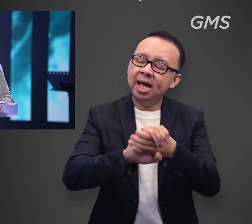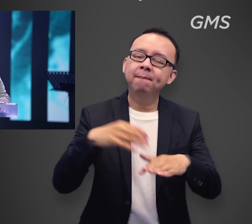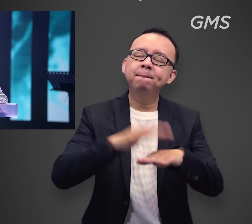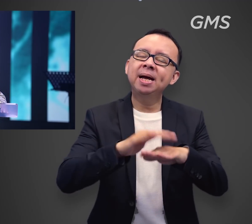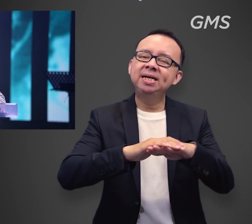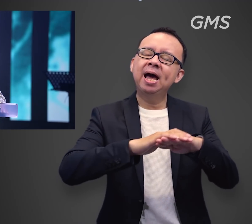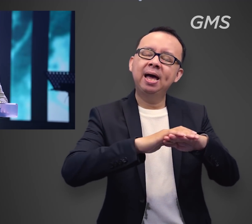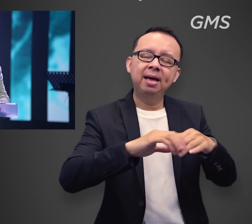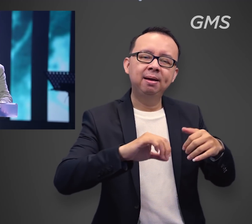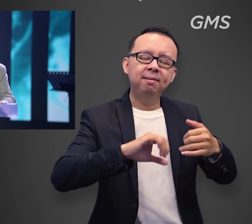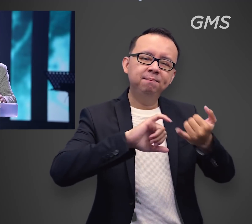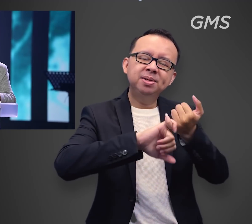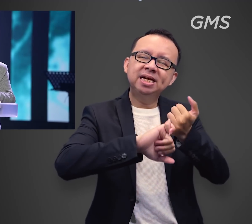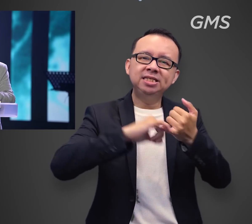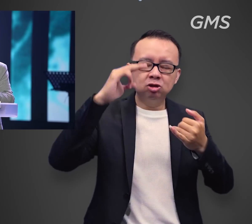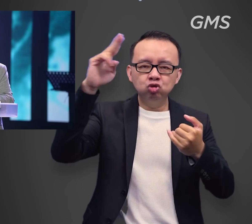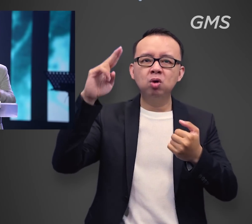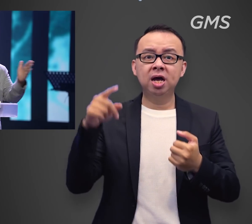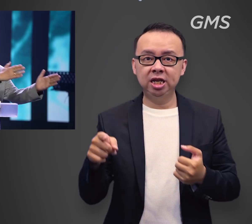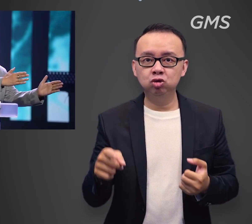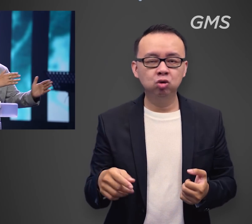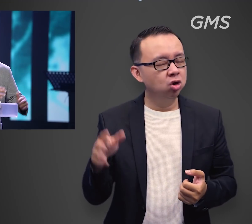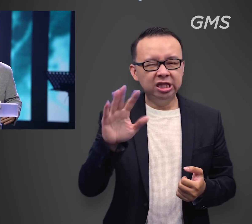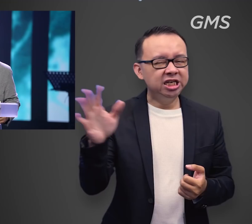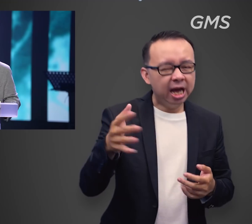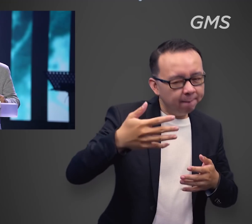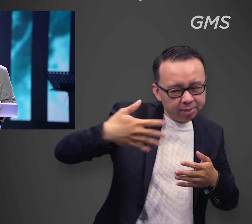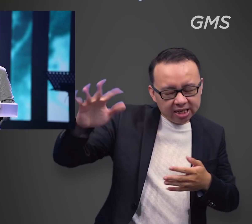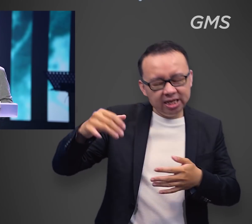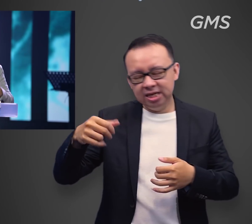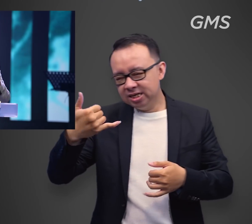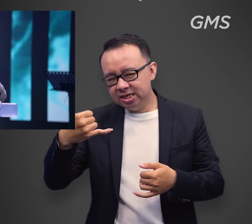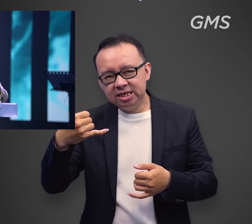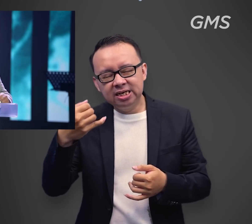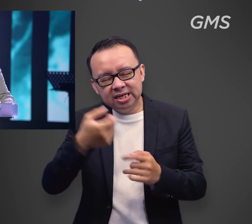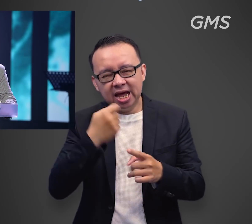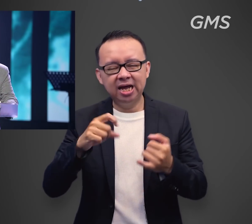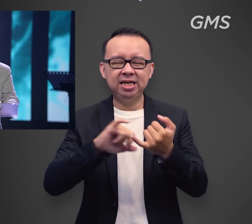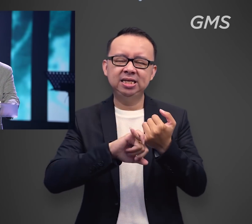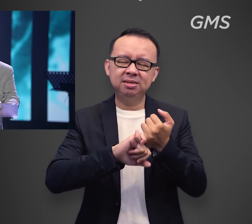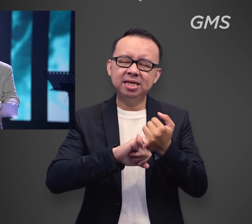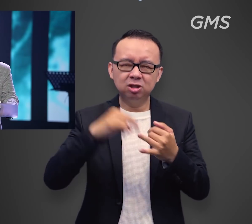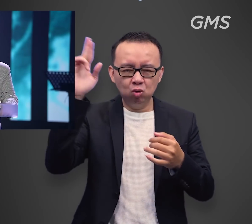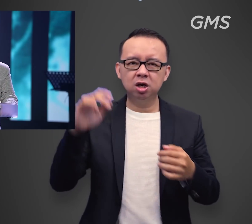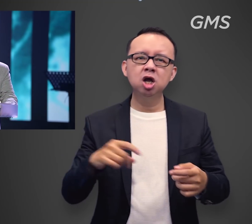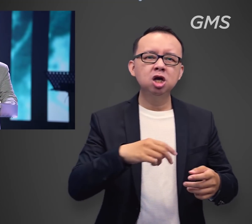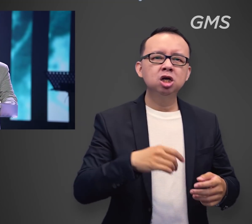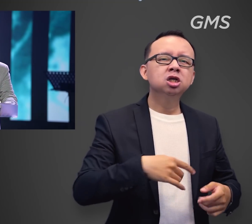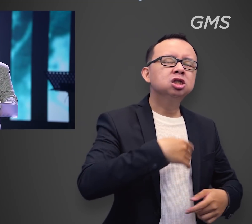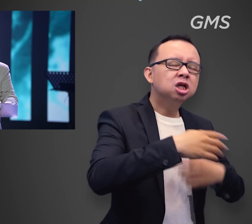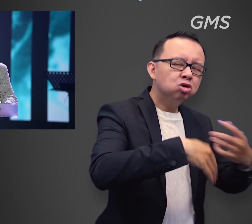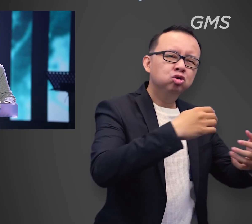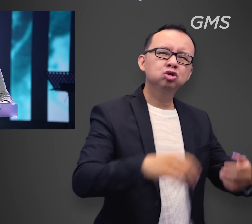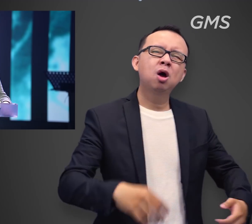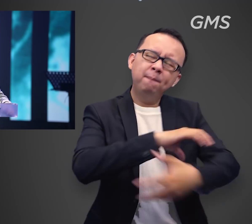di dalam kebenaran itu. Tidak melenceng daripadanya. Tapi orang ini terus berpegang pada perjanjian Tuhan. Justru orang